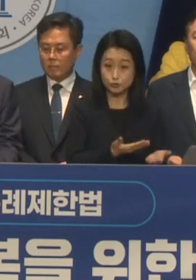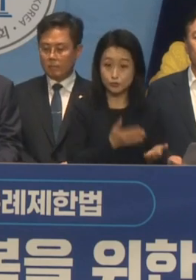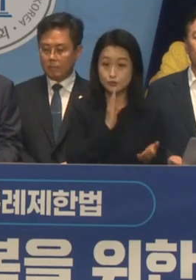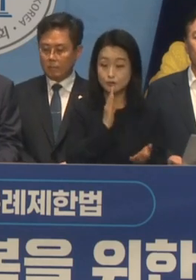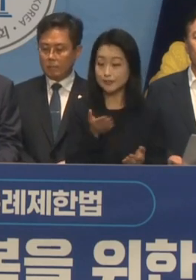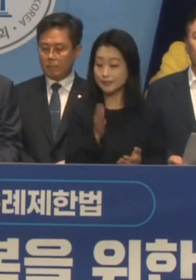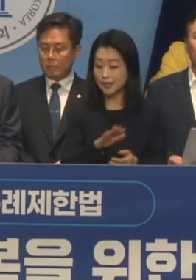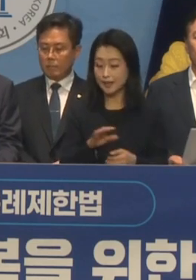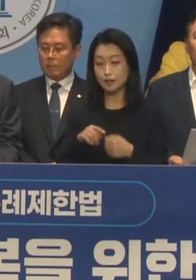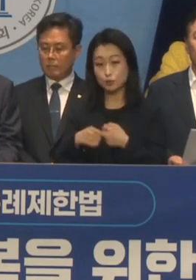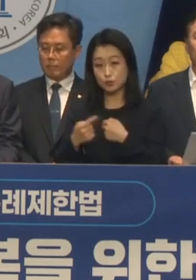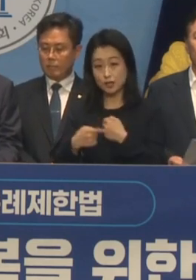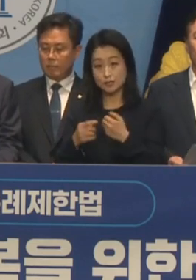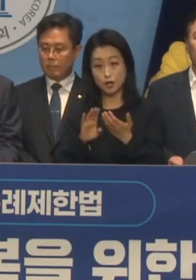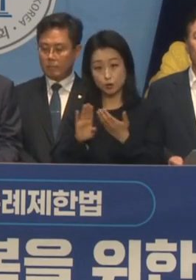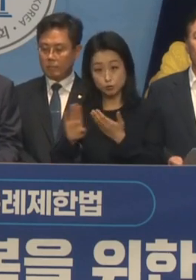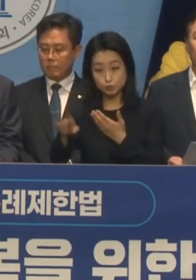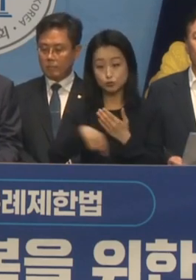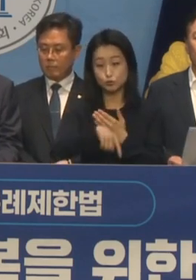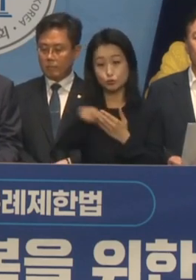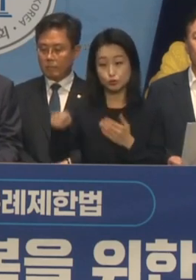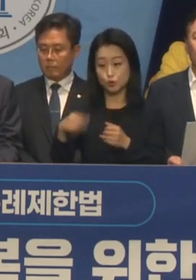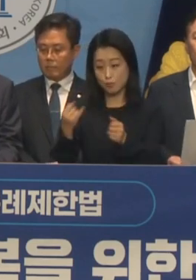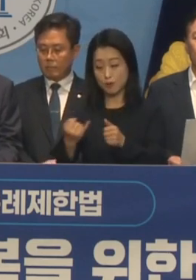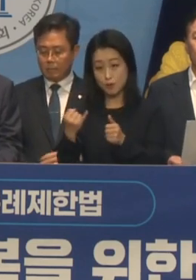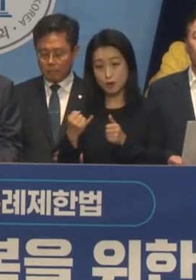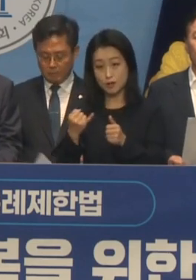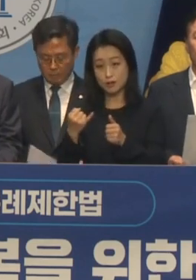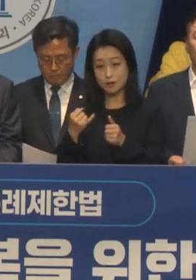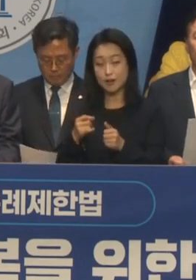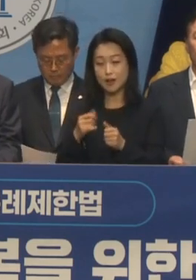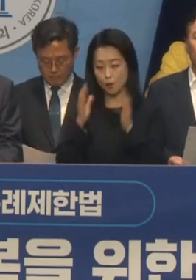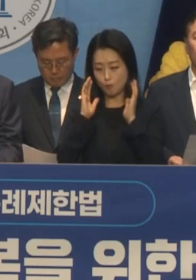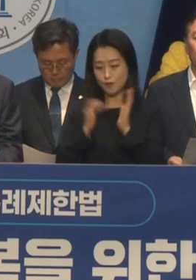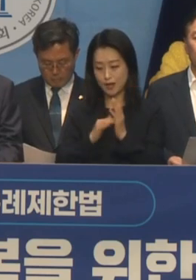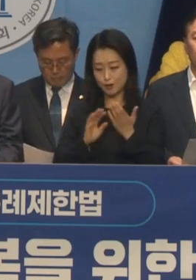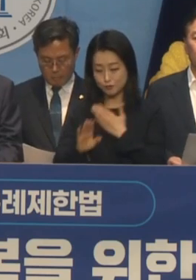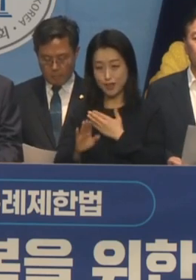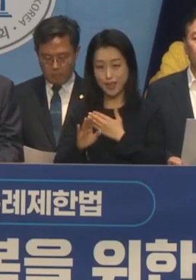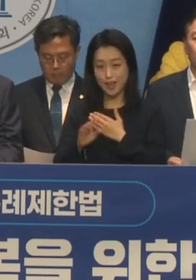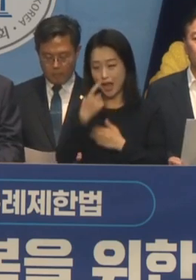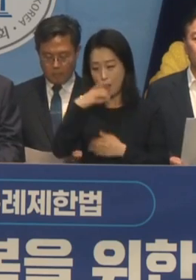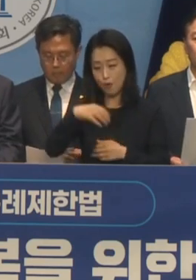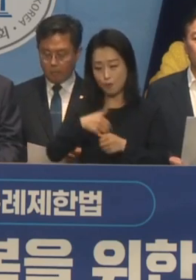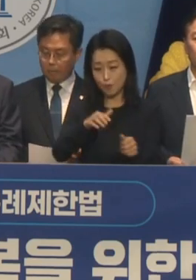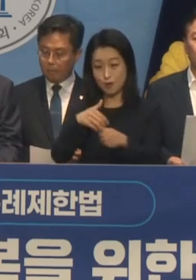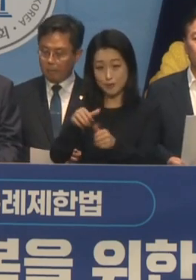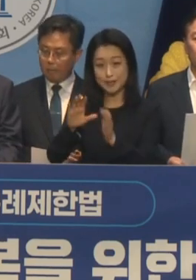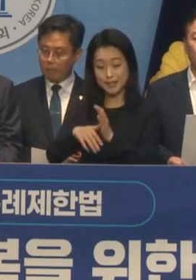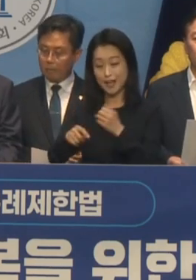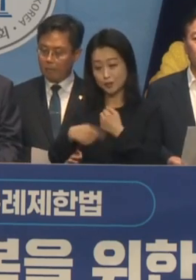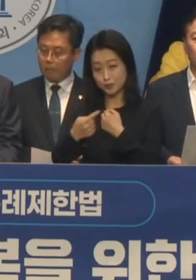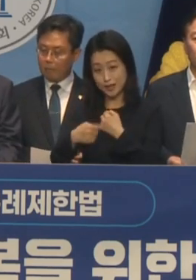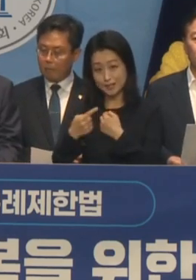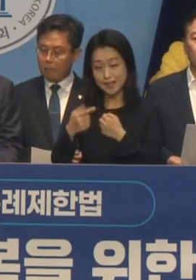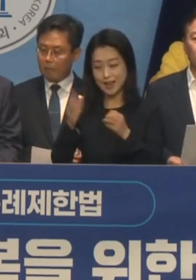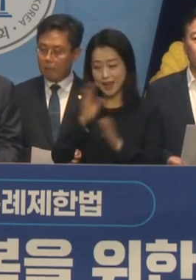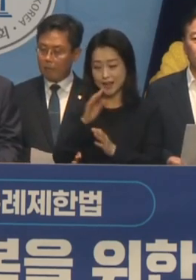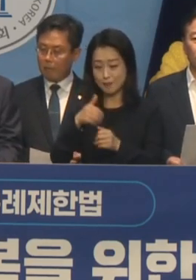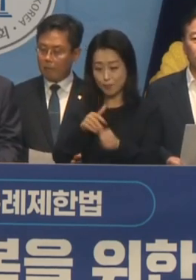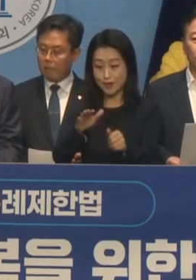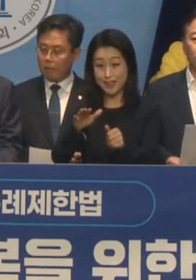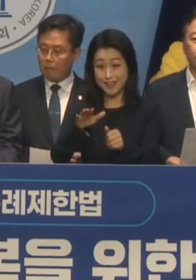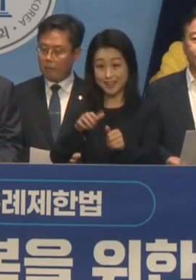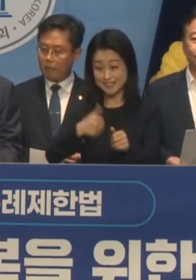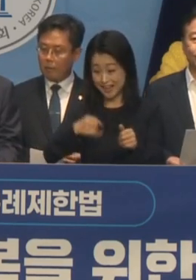있고 자녀 보살핌이 어려운 맞벌이 부모가 방과 후 예체능 교육시설에 초등학생 자녀를 보내는